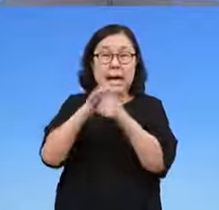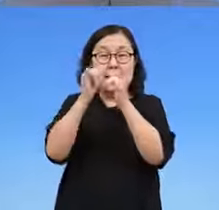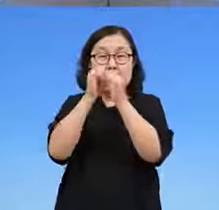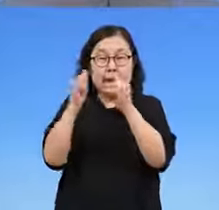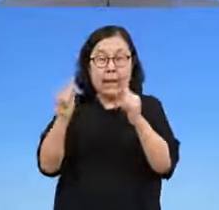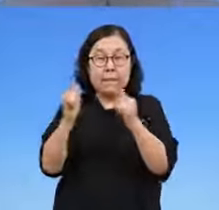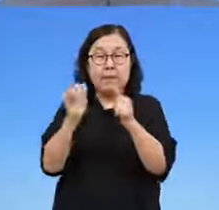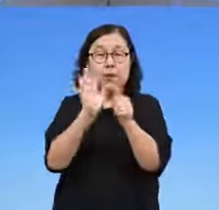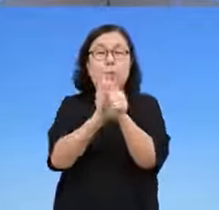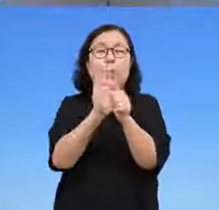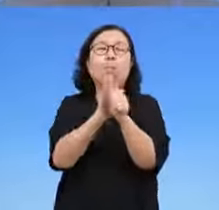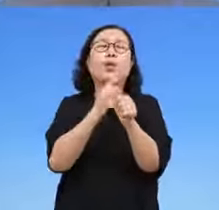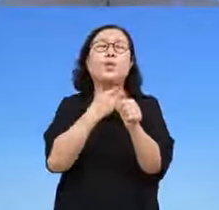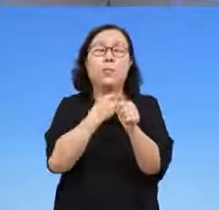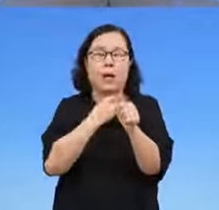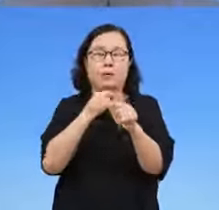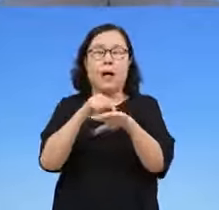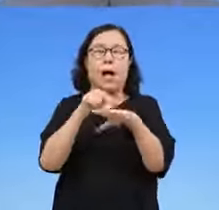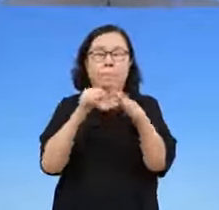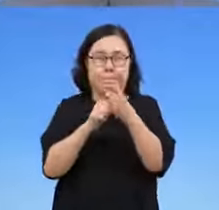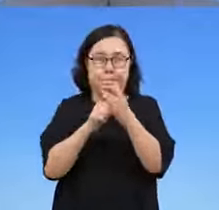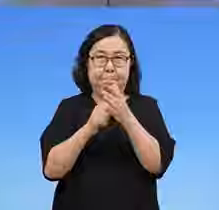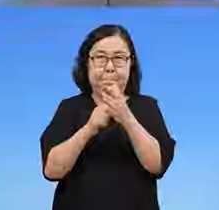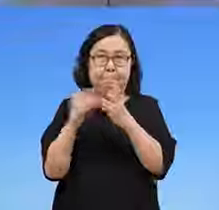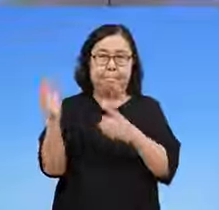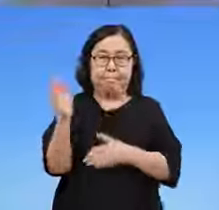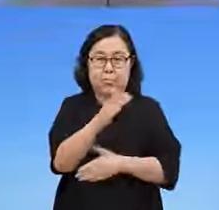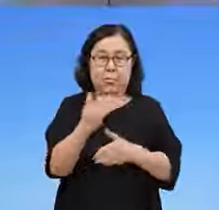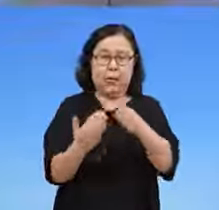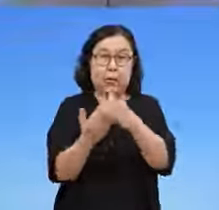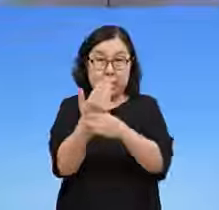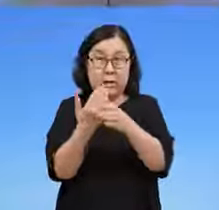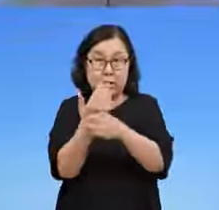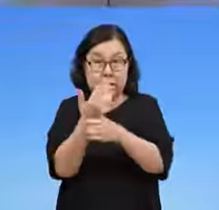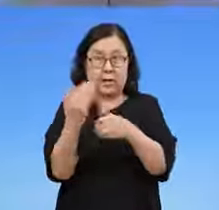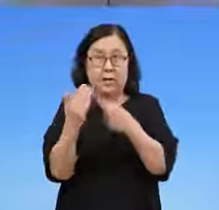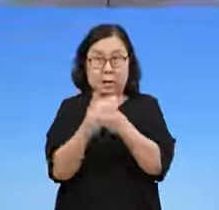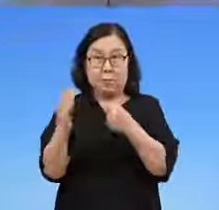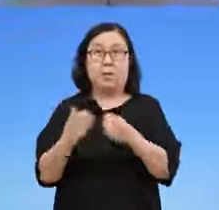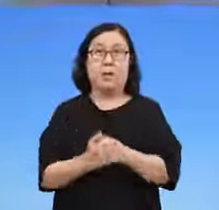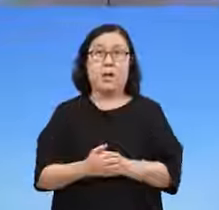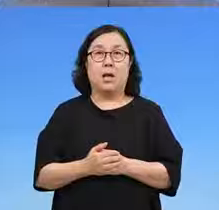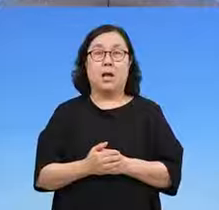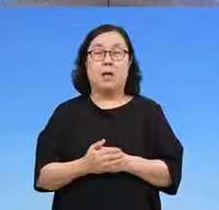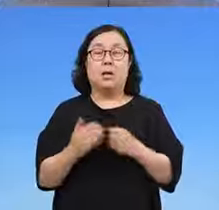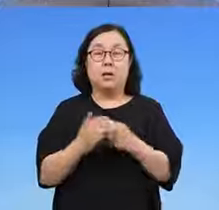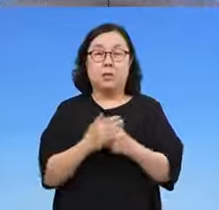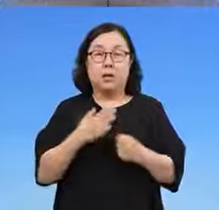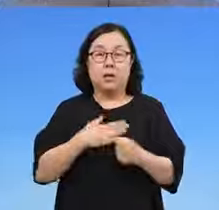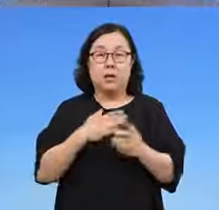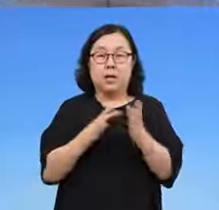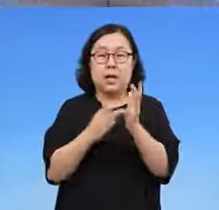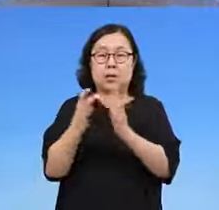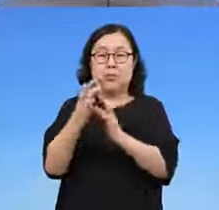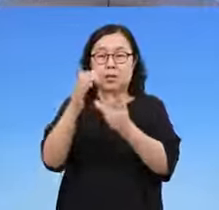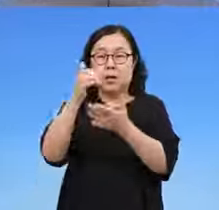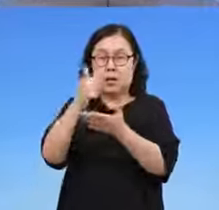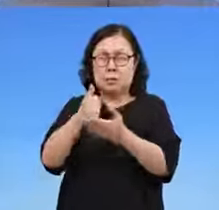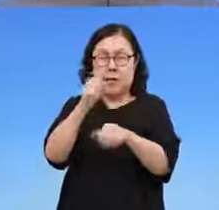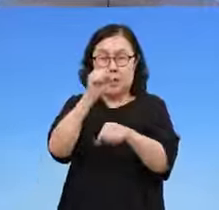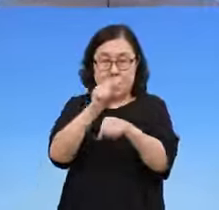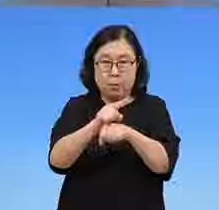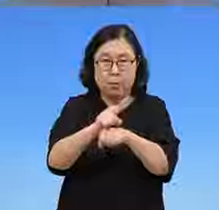긍휼함에서 출발했기 때문입니다. 여기서 저는요, 우리 예수님의 성품 두 가지를 새삼 깨닫고